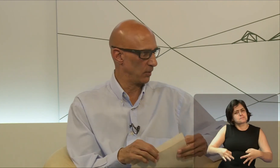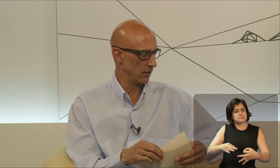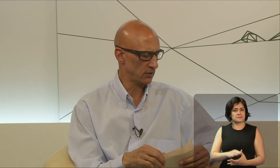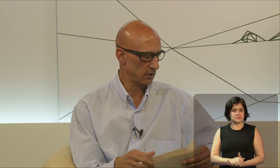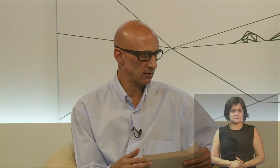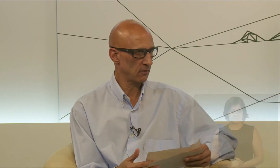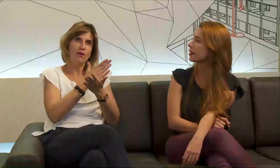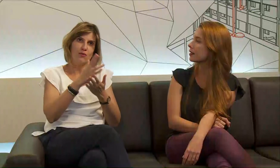prática?